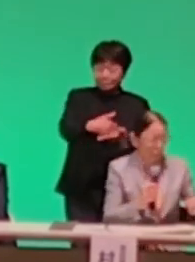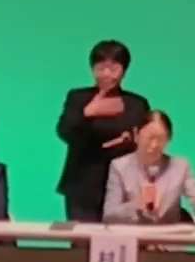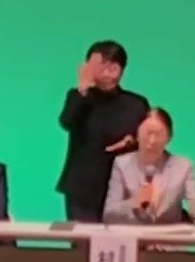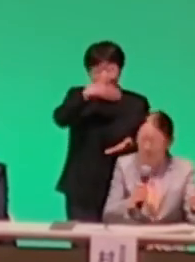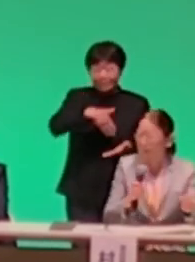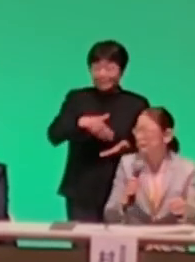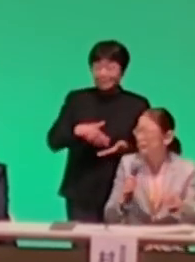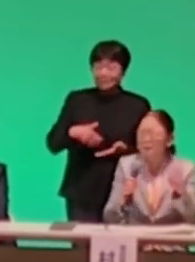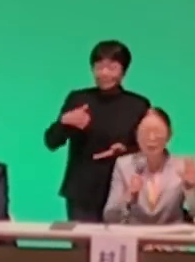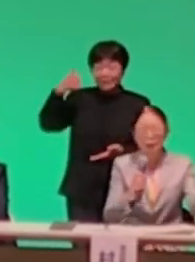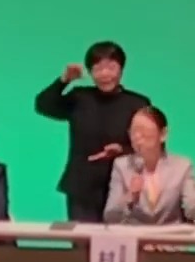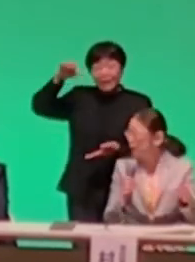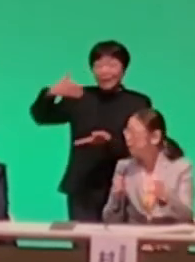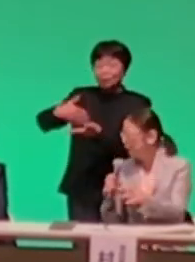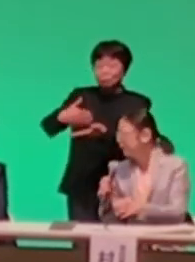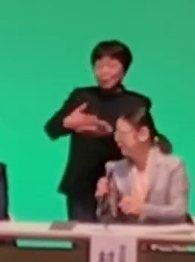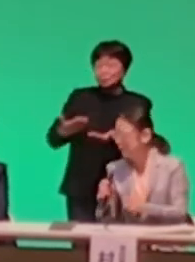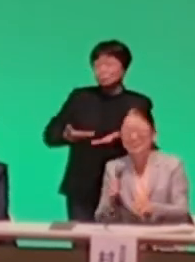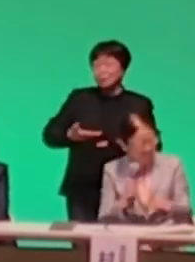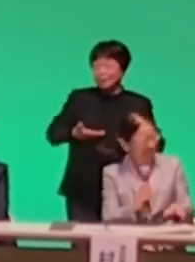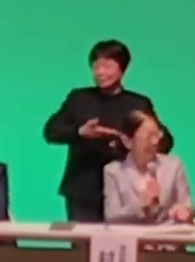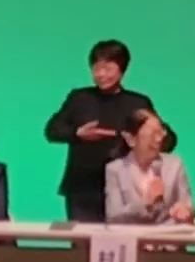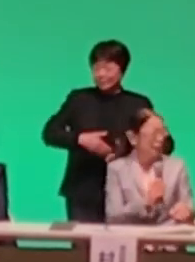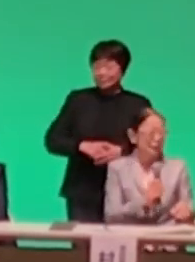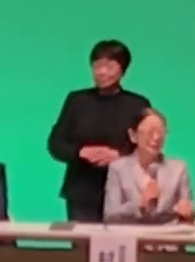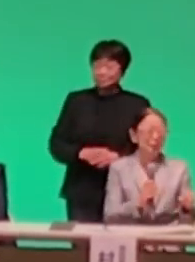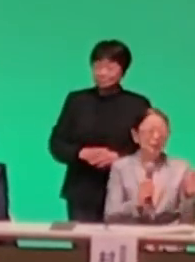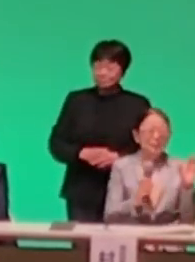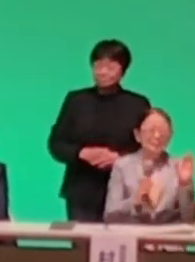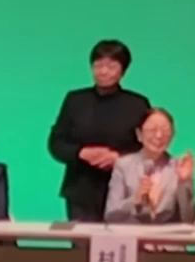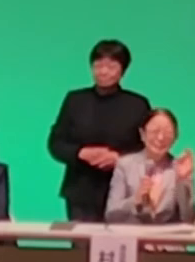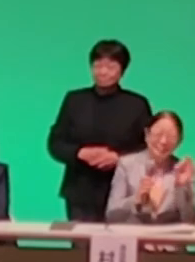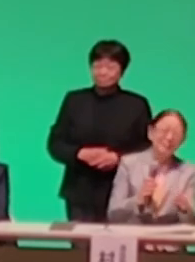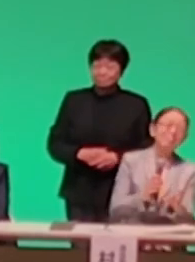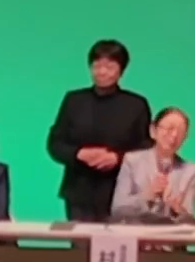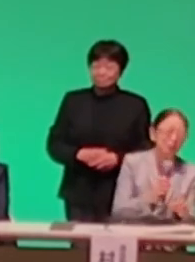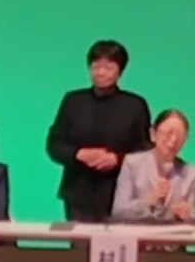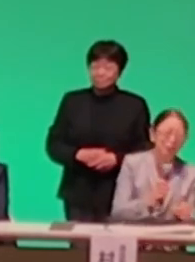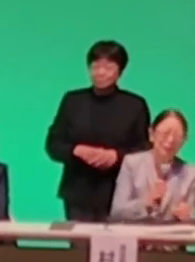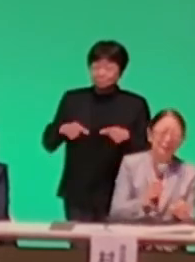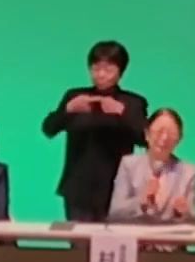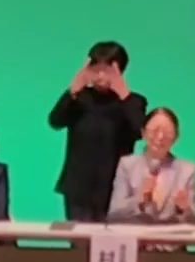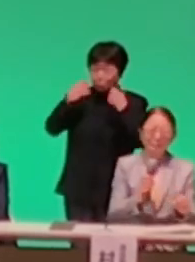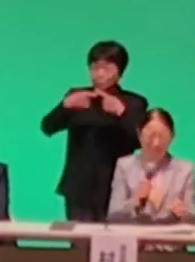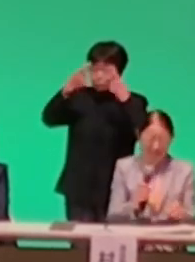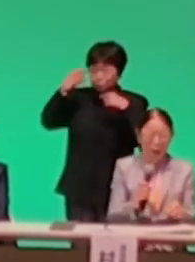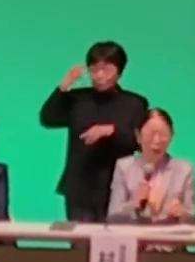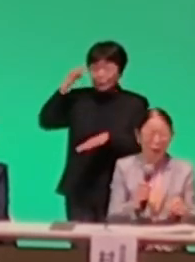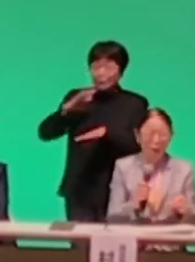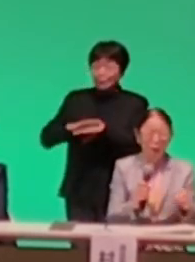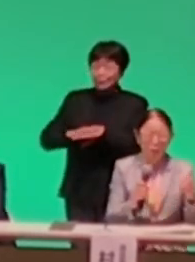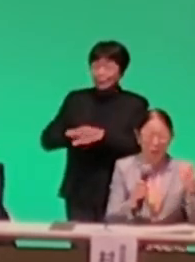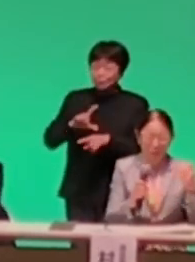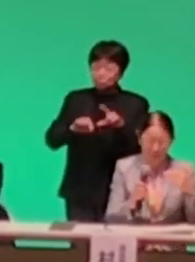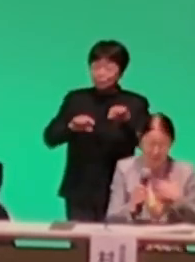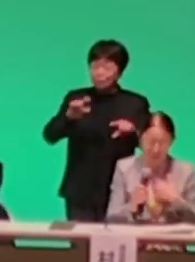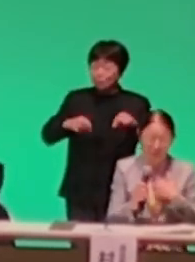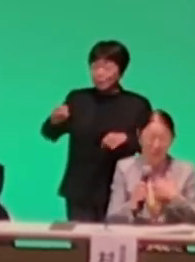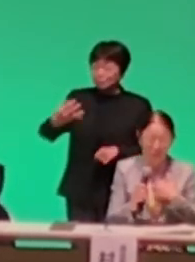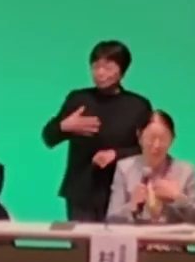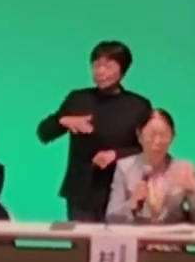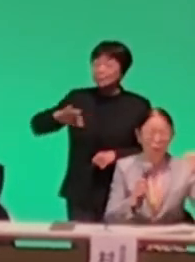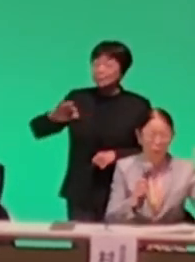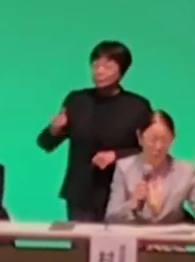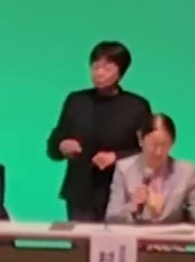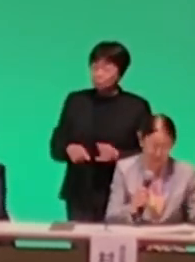なのダメよ、こうよって全然バラバラなこと言うんですよね。でその全然みん なバラバラなこと言うし、例えば子育